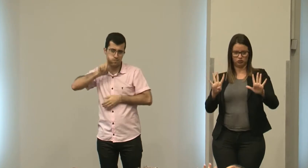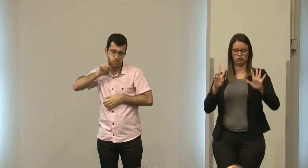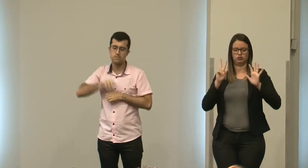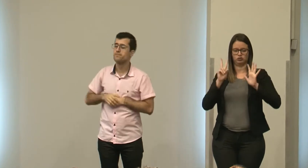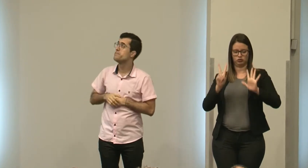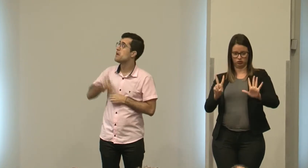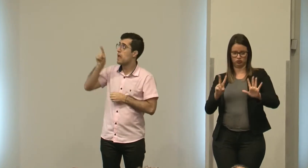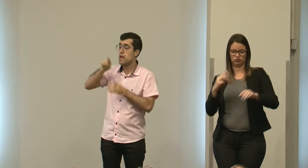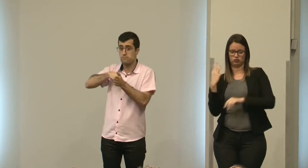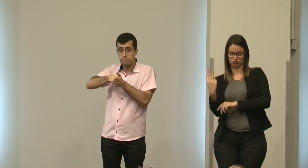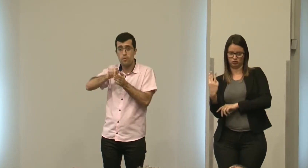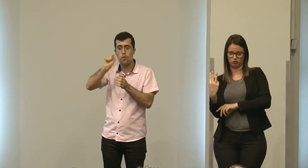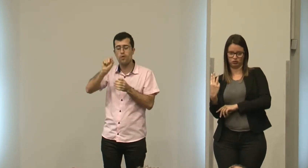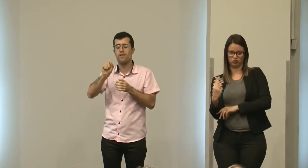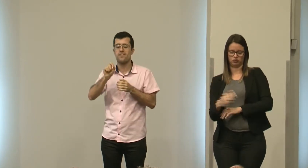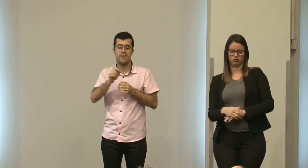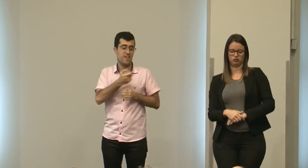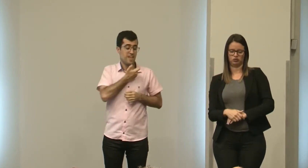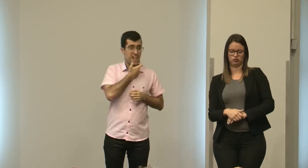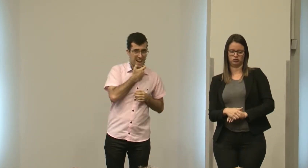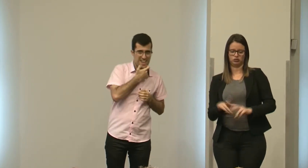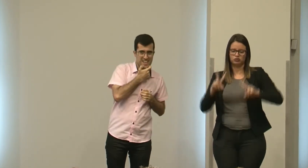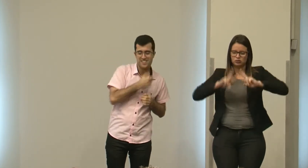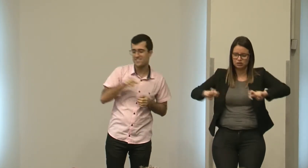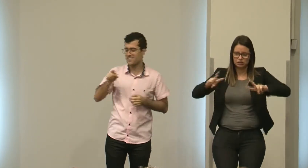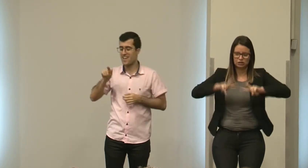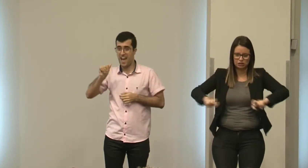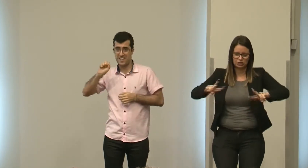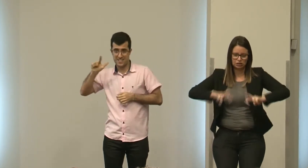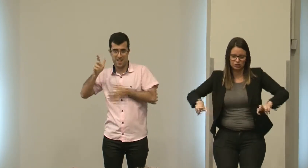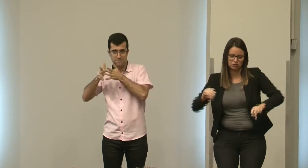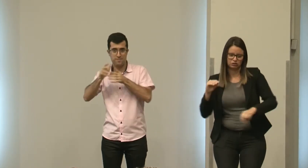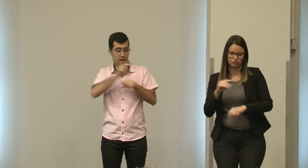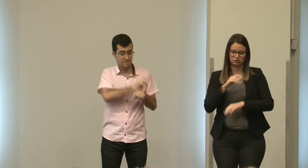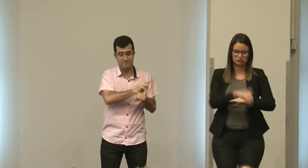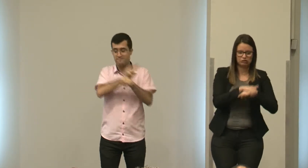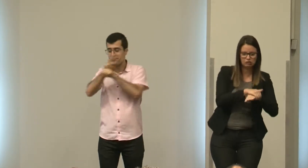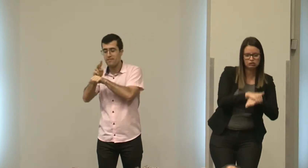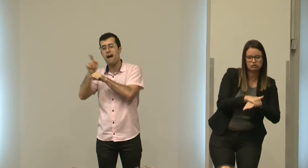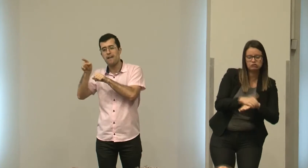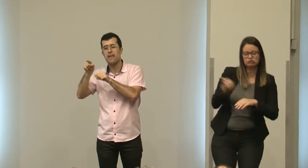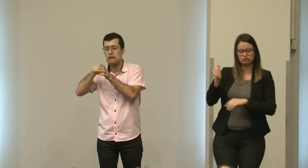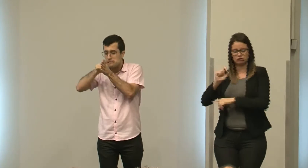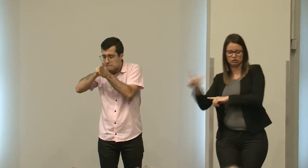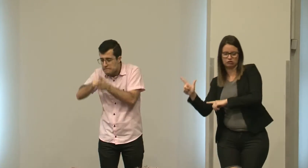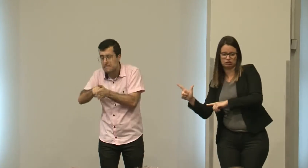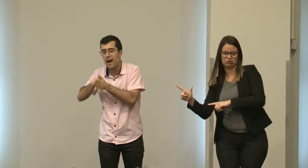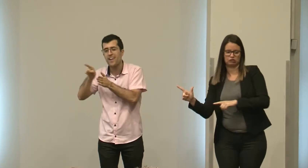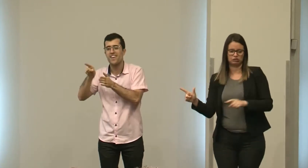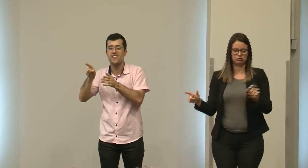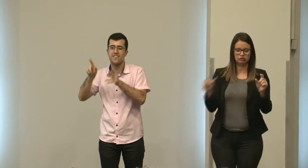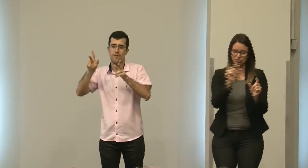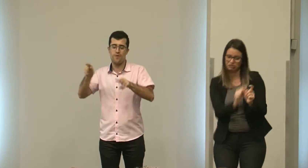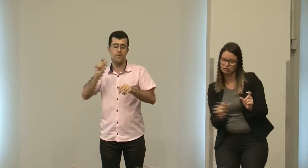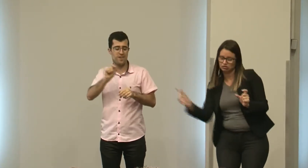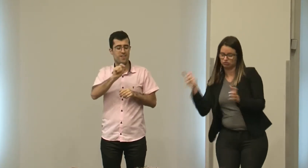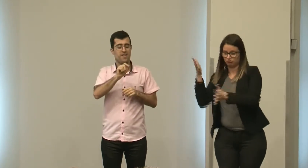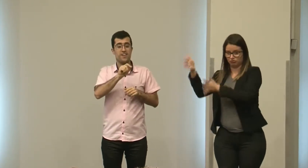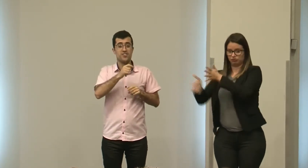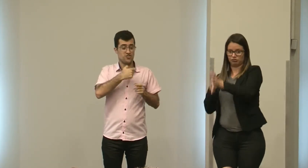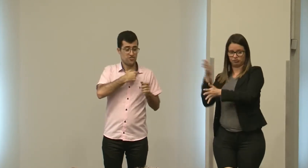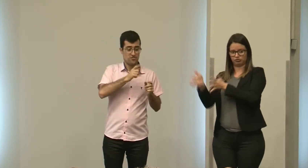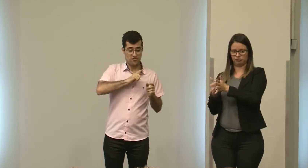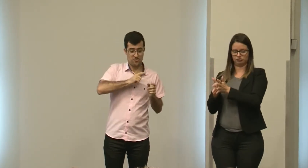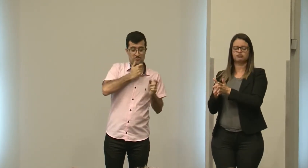78, que estuda a língua de sinais americana, e aí ele faz, então, essa análise comparando